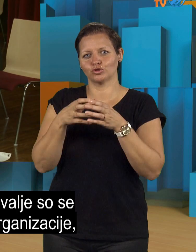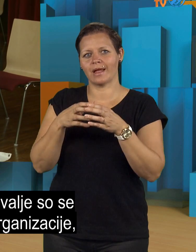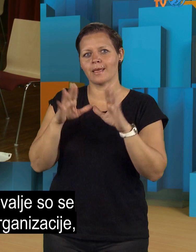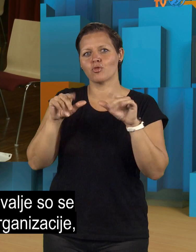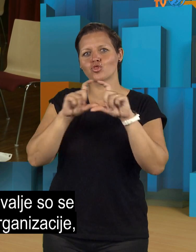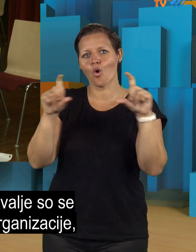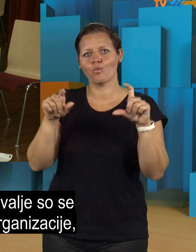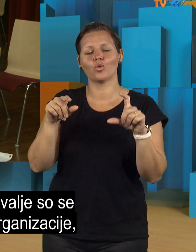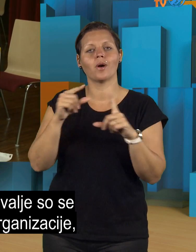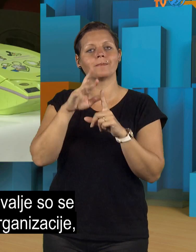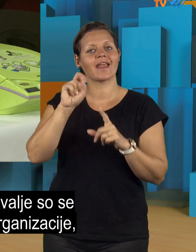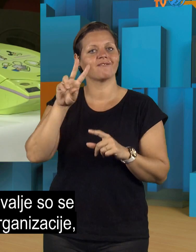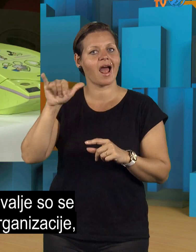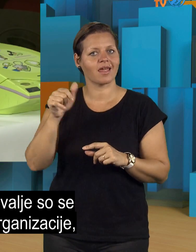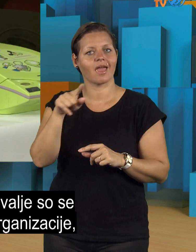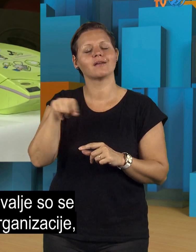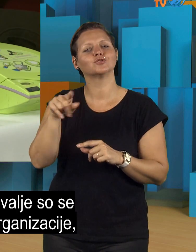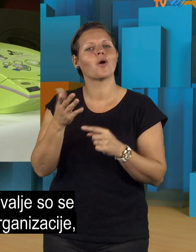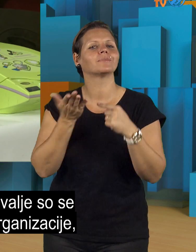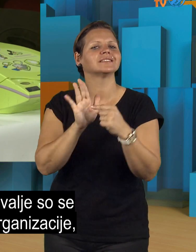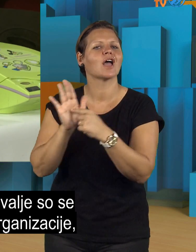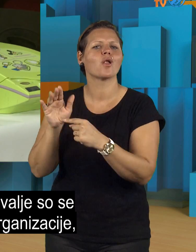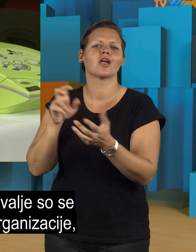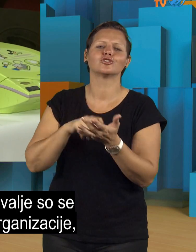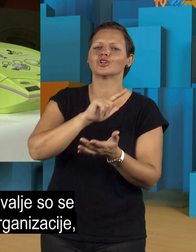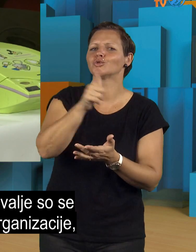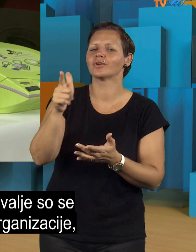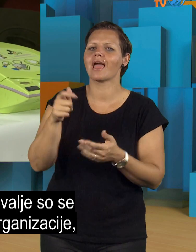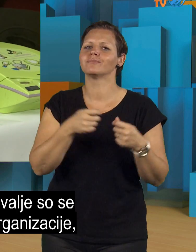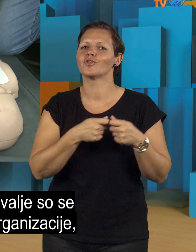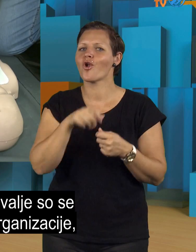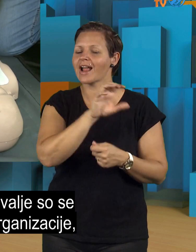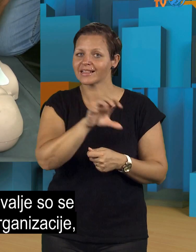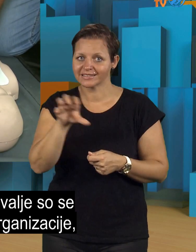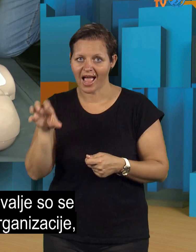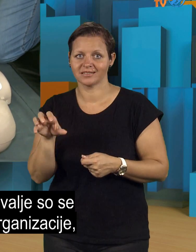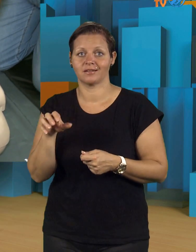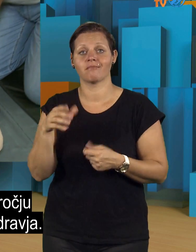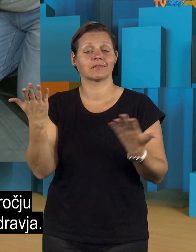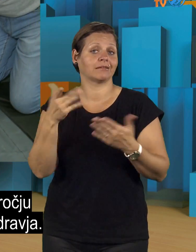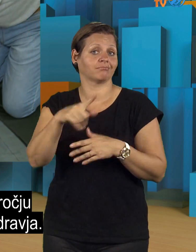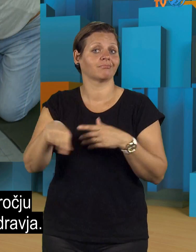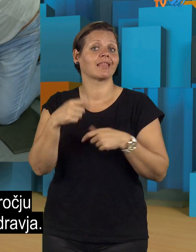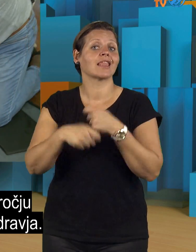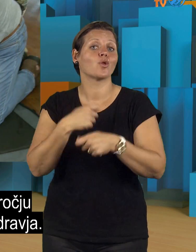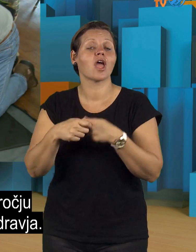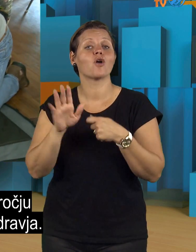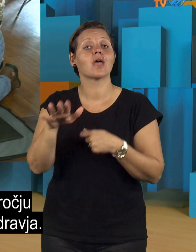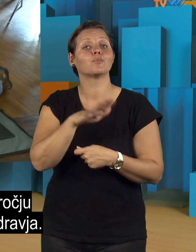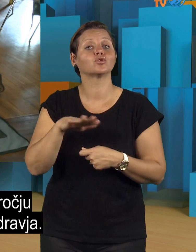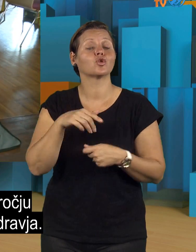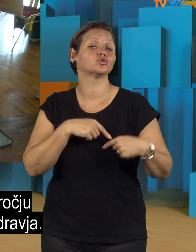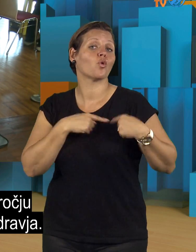V družbenem domu Prevalje so se predstavljale še druge organizacije, ki delujejo na področju humanitarnosti in